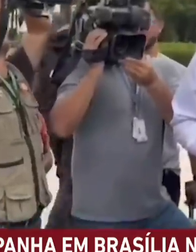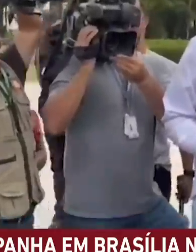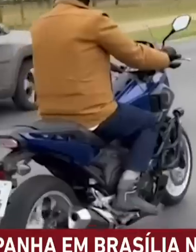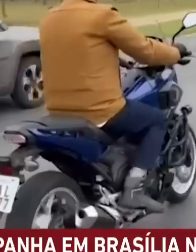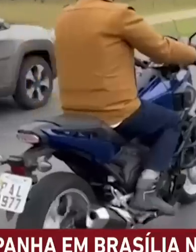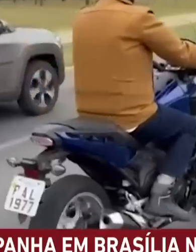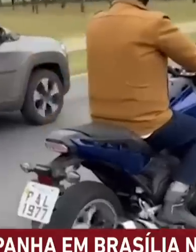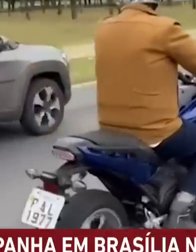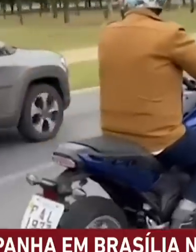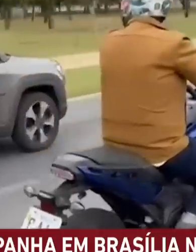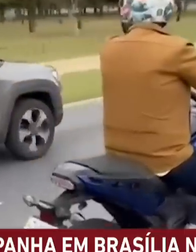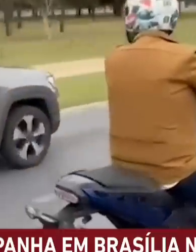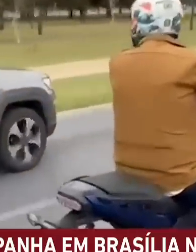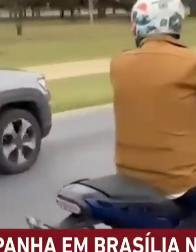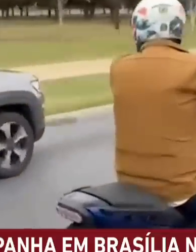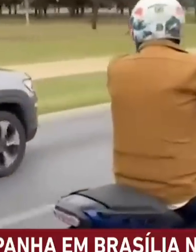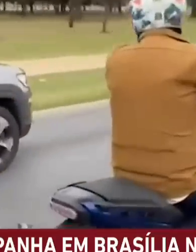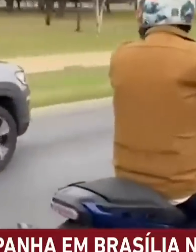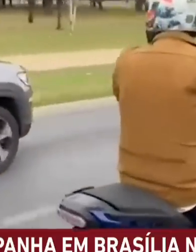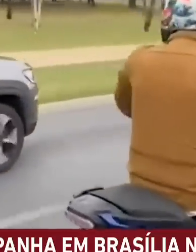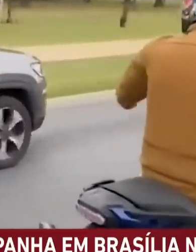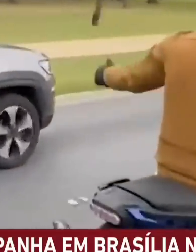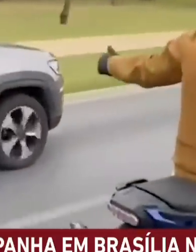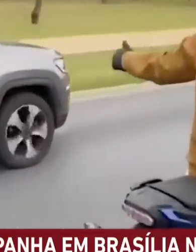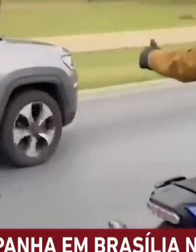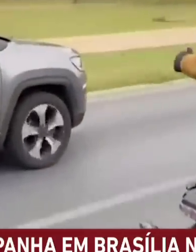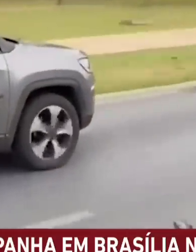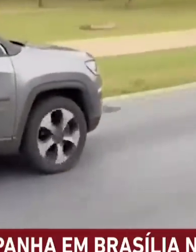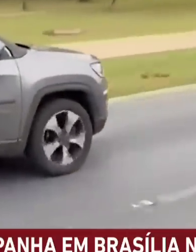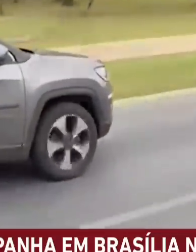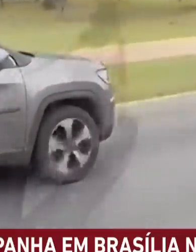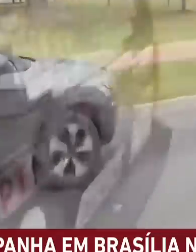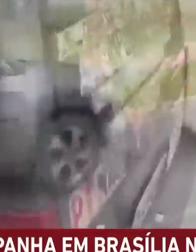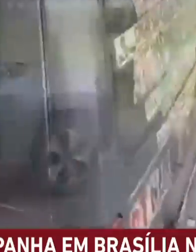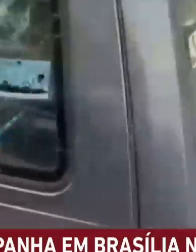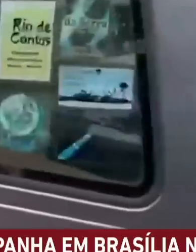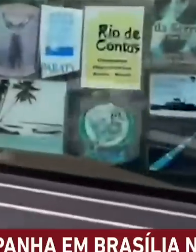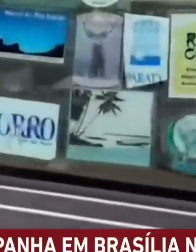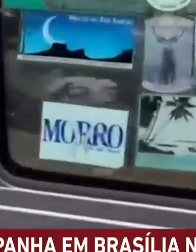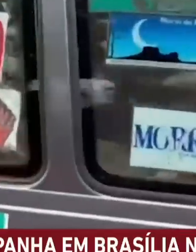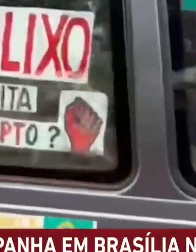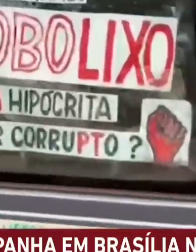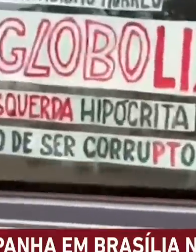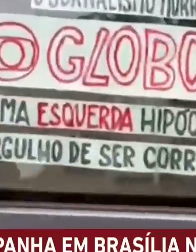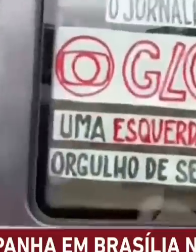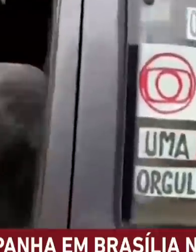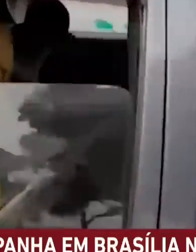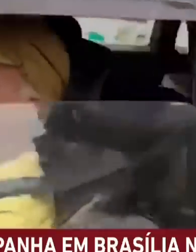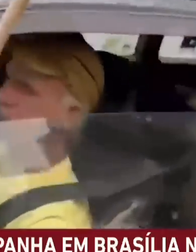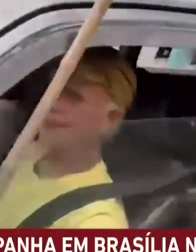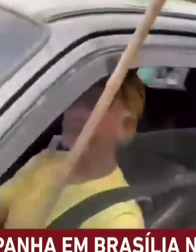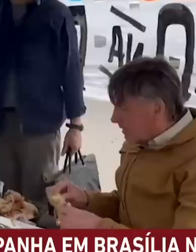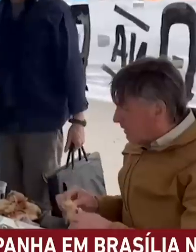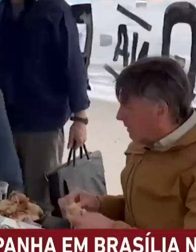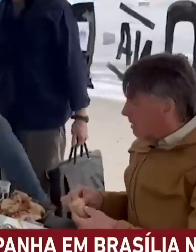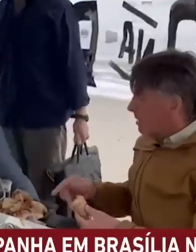PL, Bolsonaro andou de moto pelas ruas de Brasília. Ao longo do percurso, cumprimentou apoiadores em outros